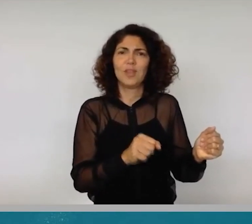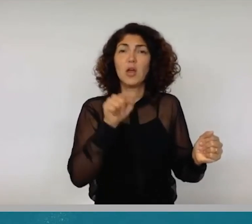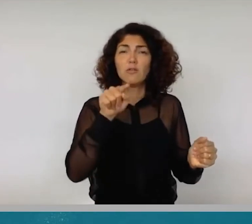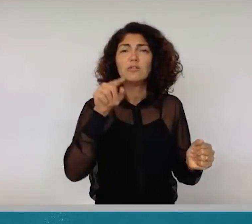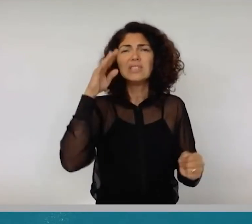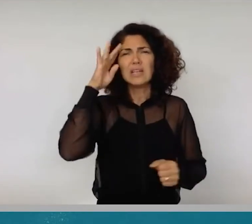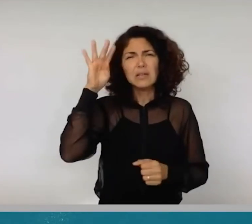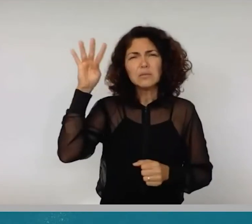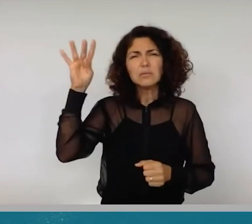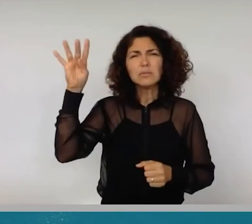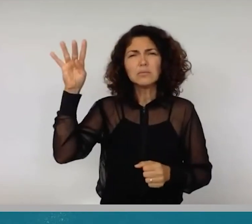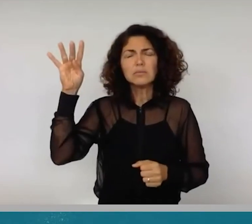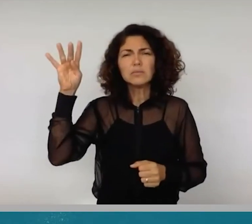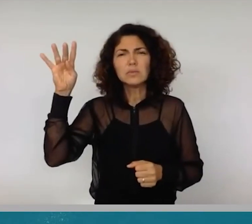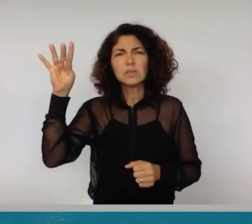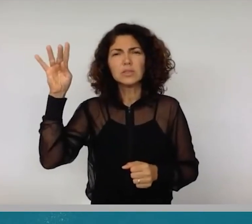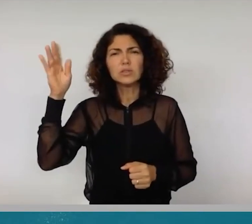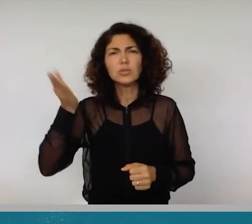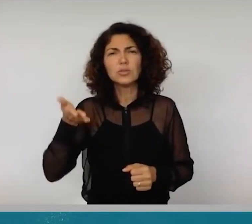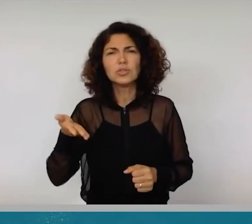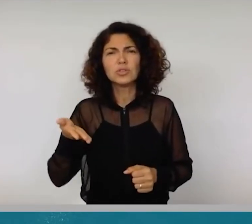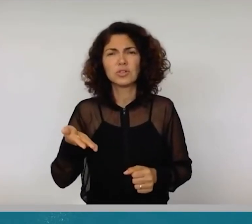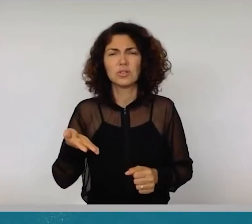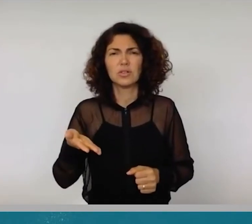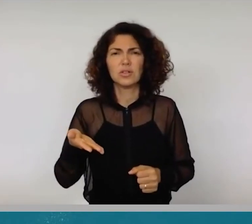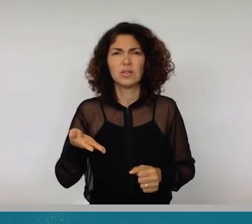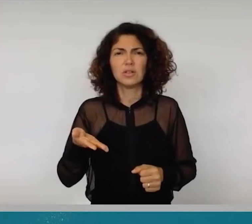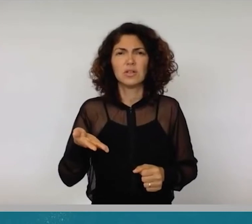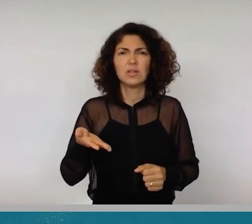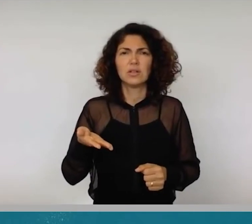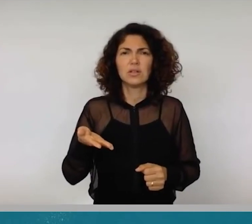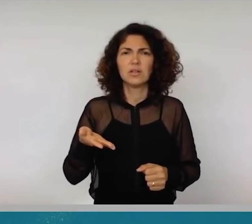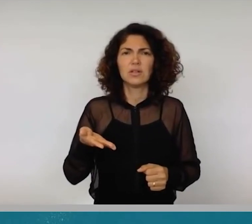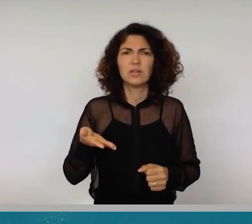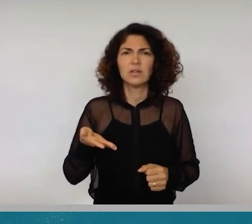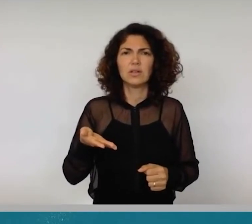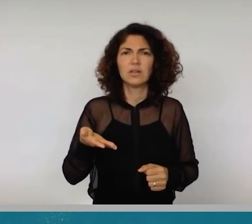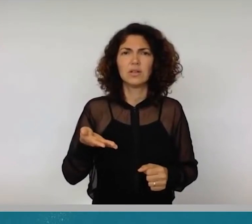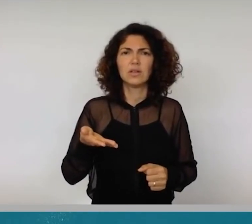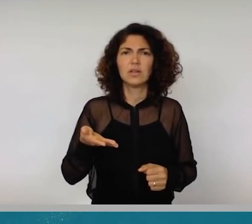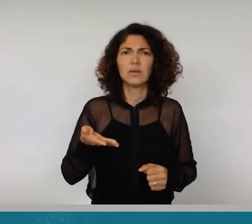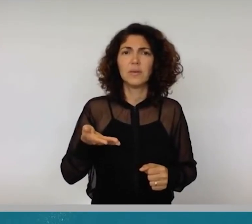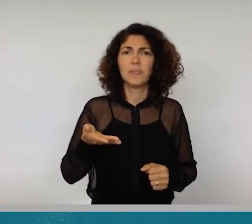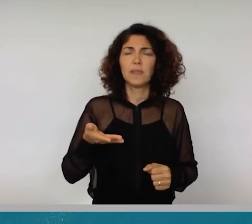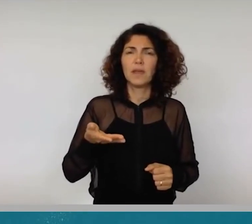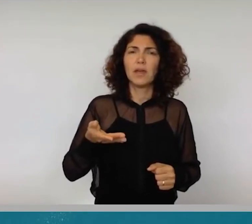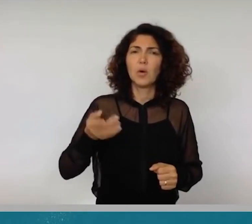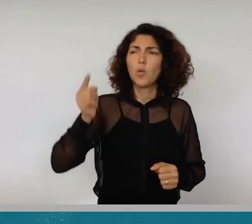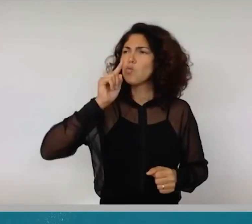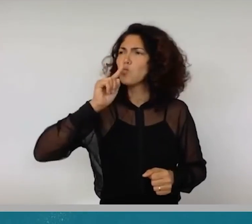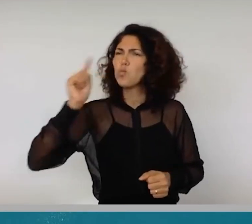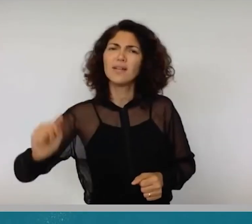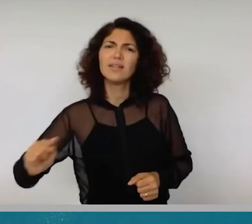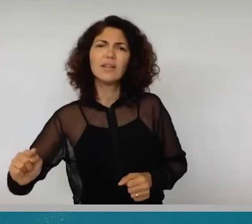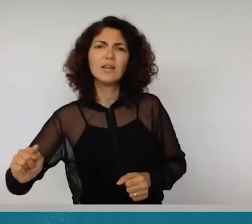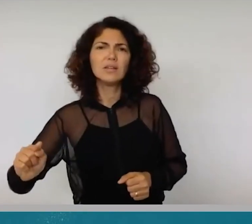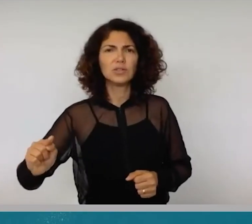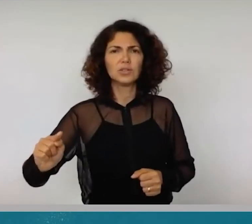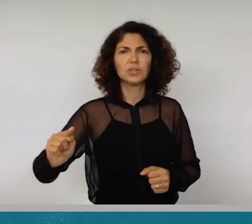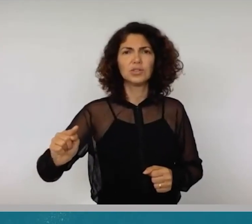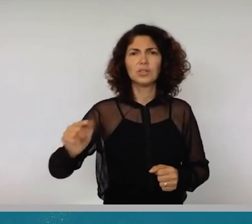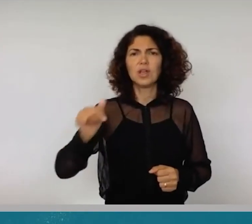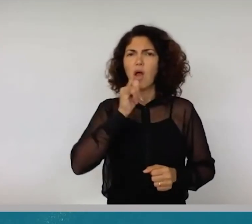imaginou com que quantidade de energia para Deus fazer isso